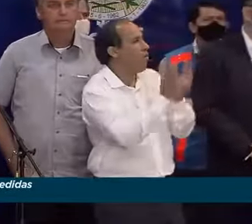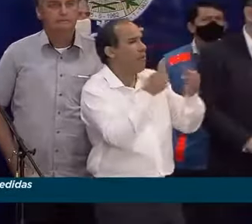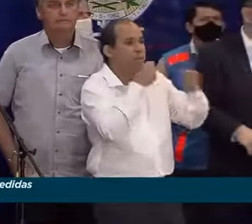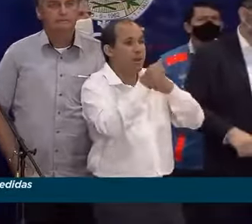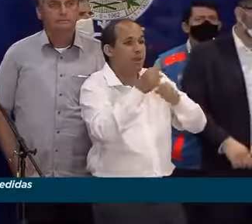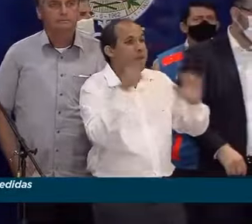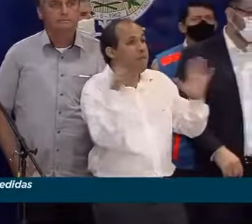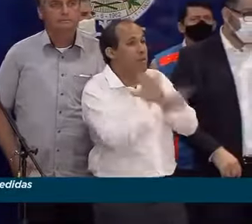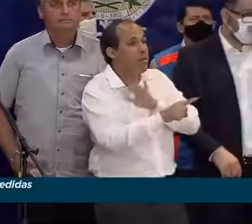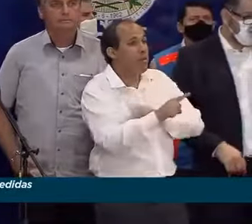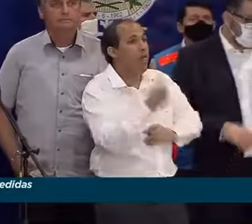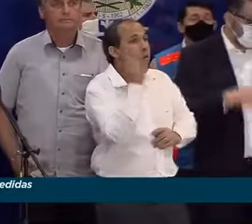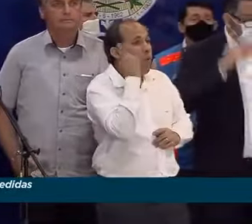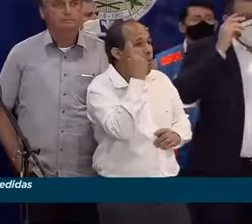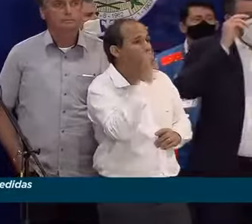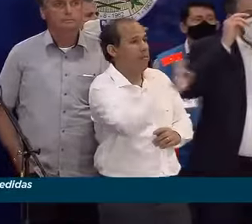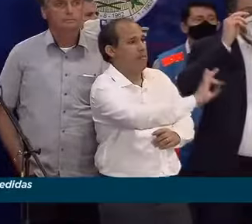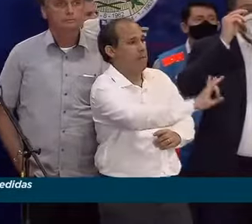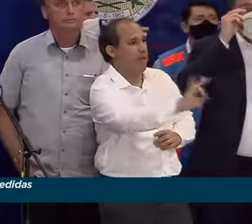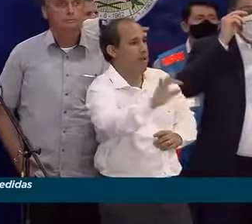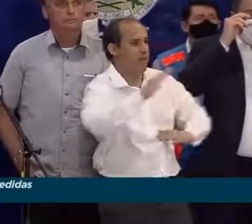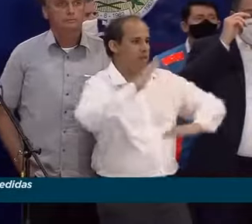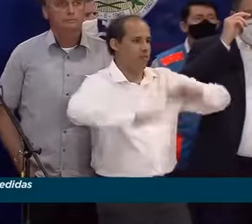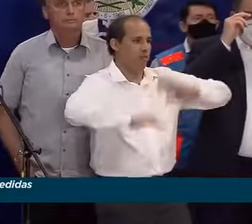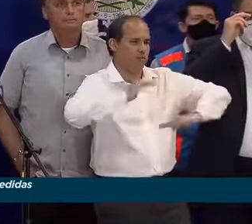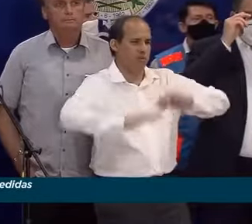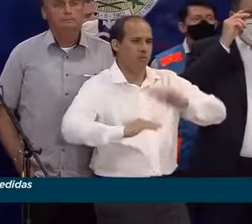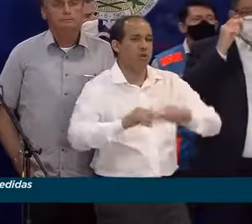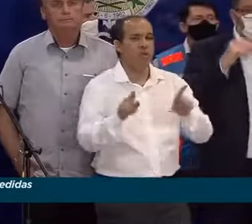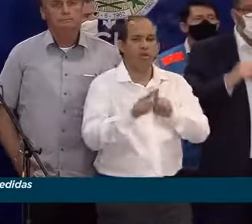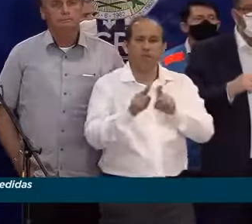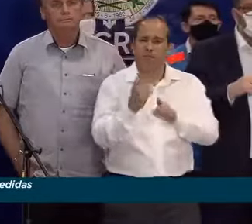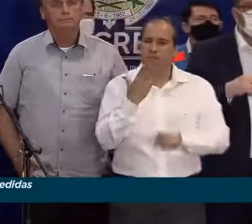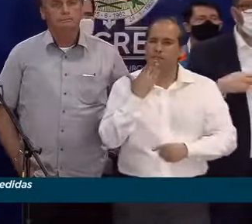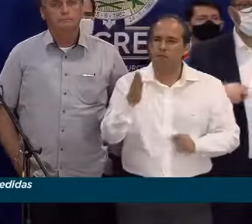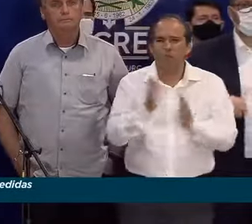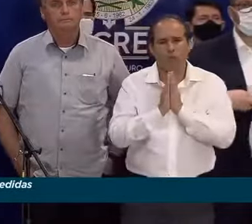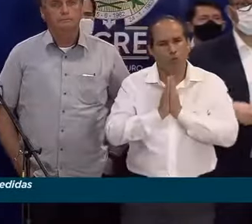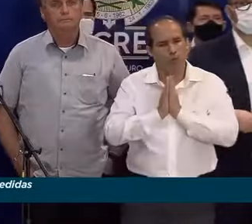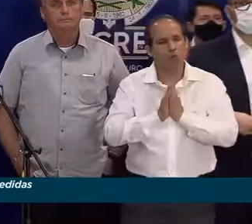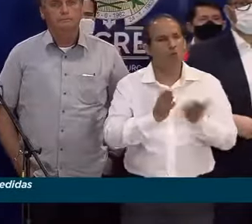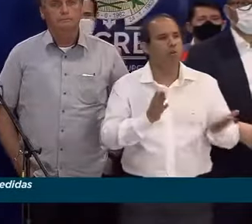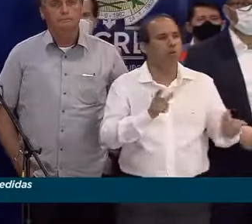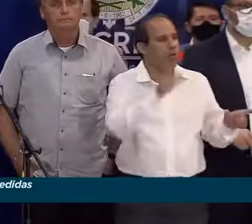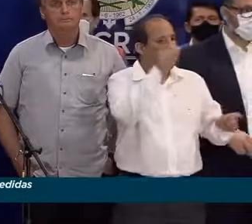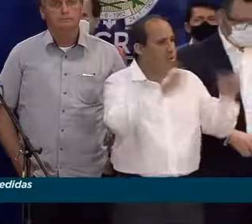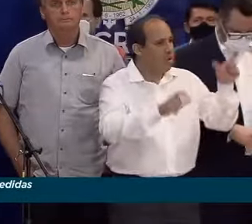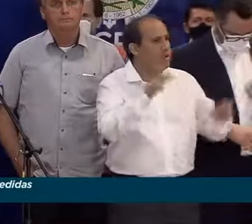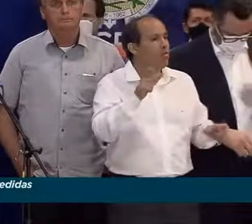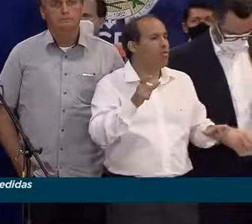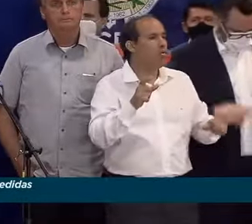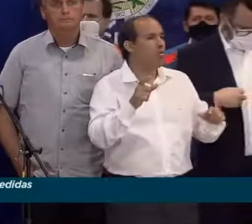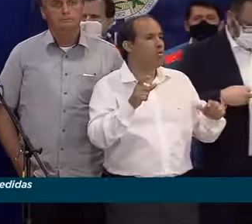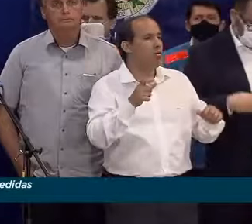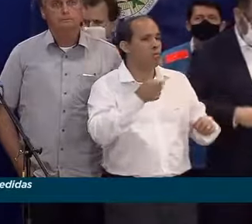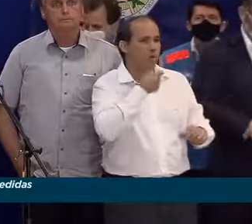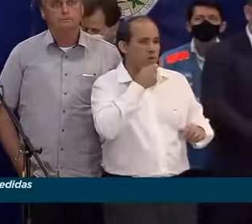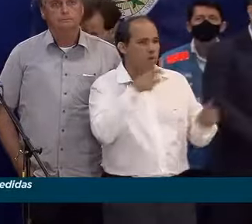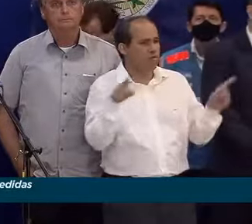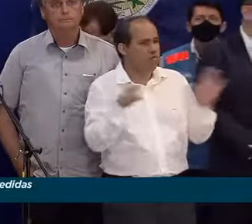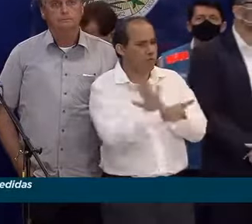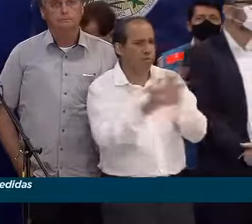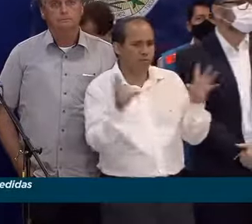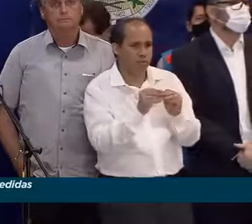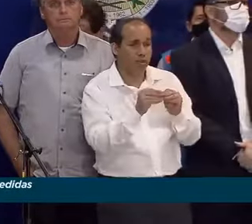que é permitida apenas uma pergunta por profissional. Pedimos, por gentileza, que os jornalistas sejam breves e se